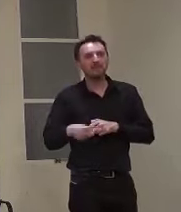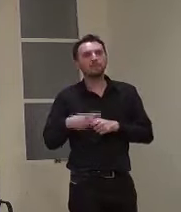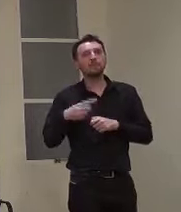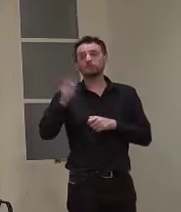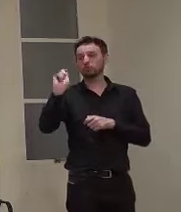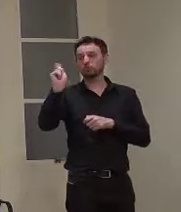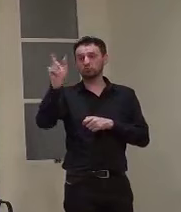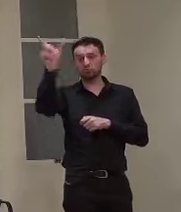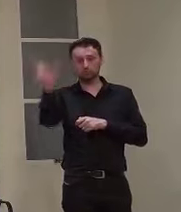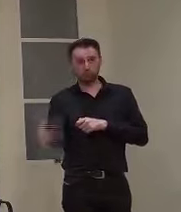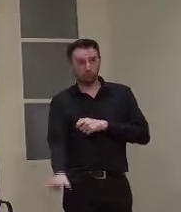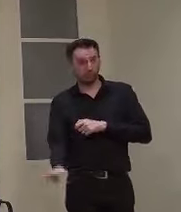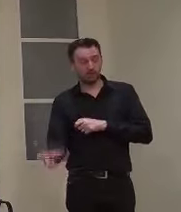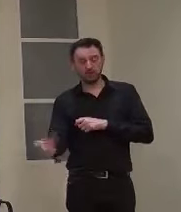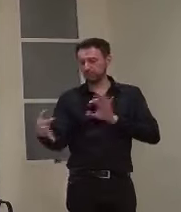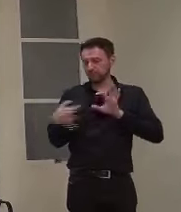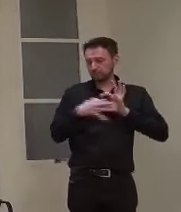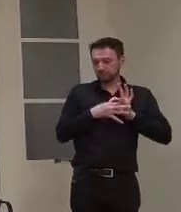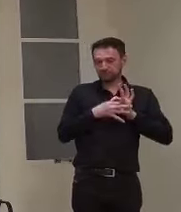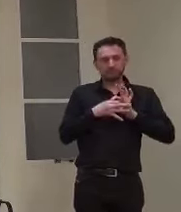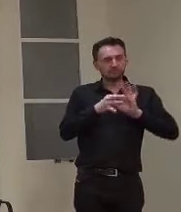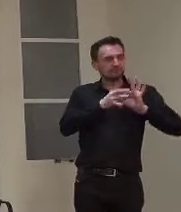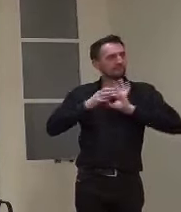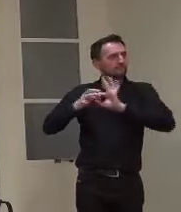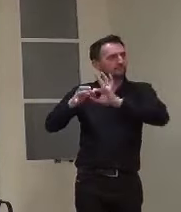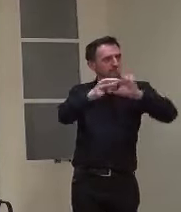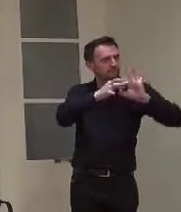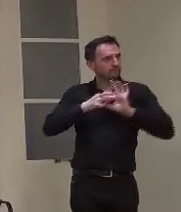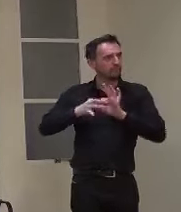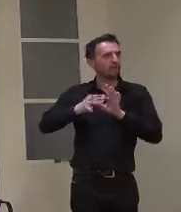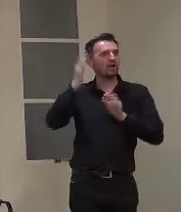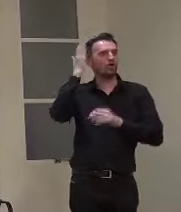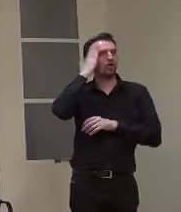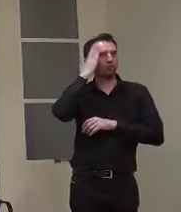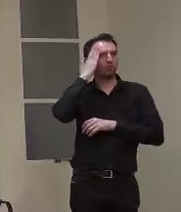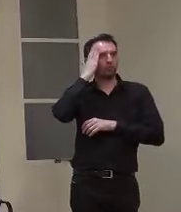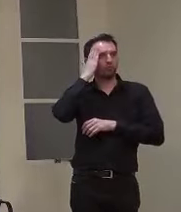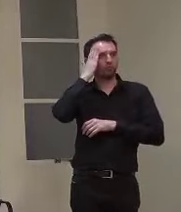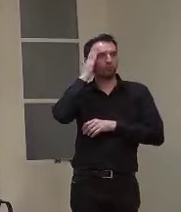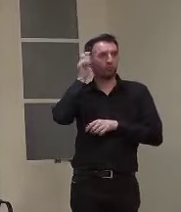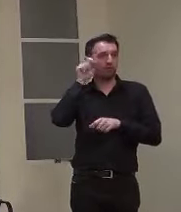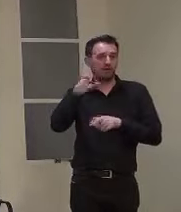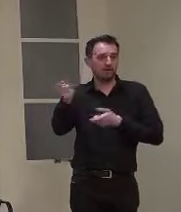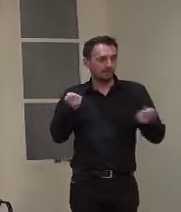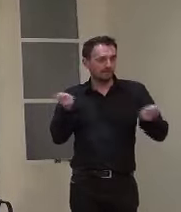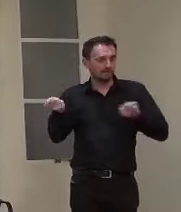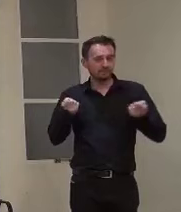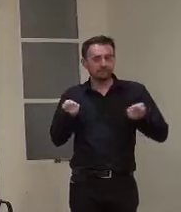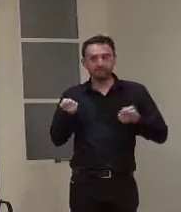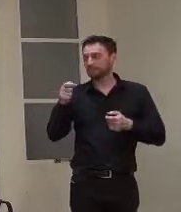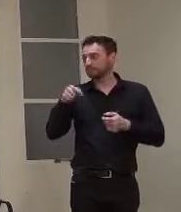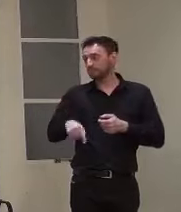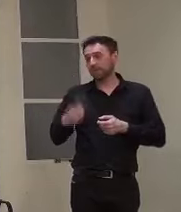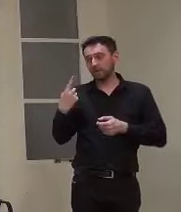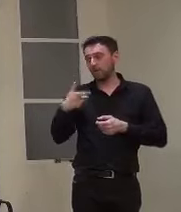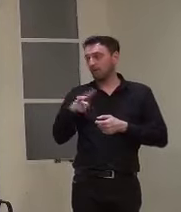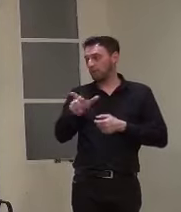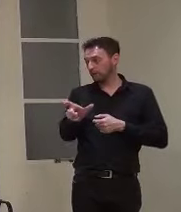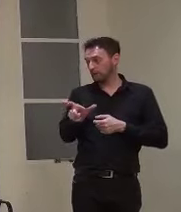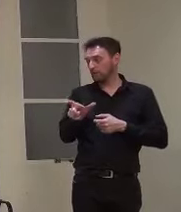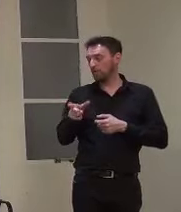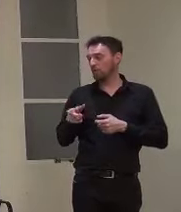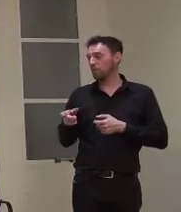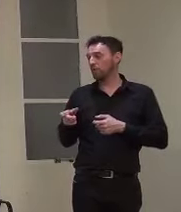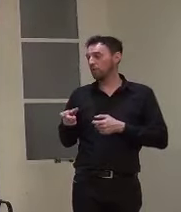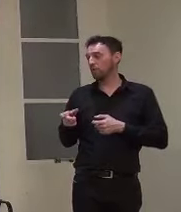sujeto en relación a un lazo con la cultura media lo que voy a este vídeo que lo tomo